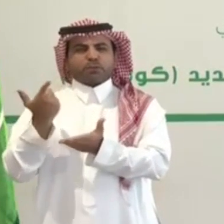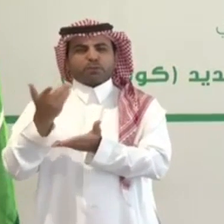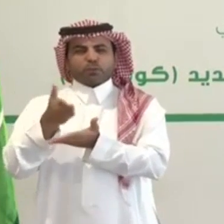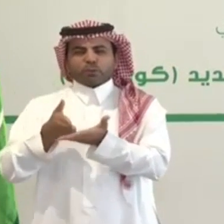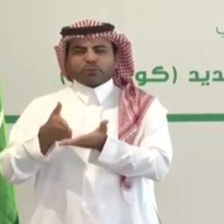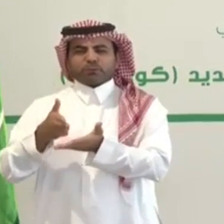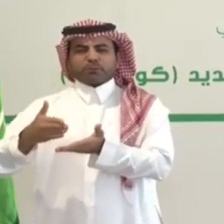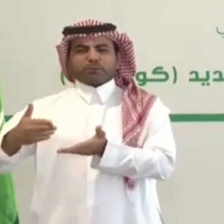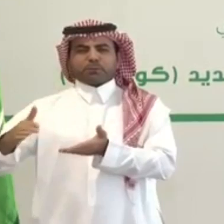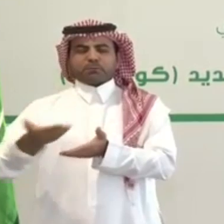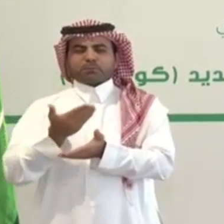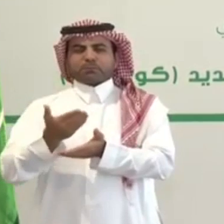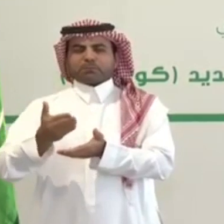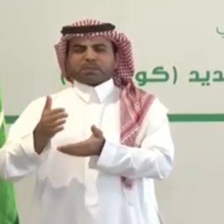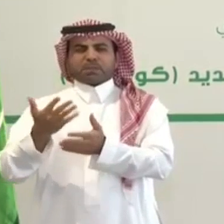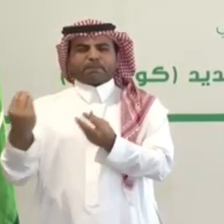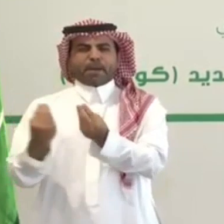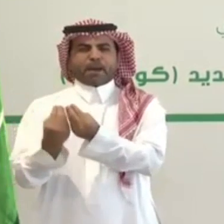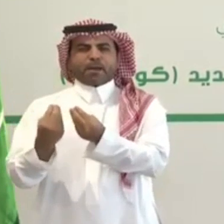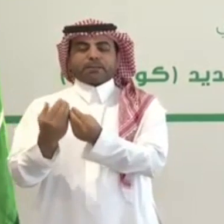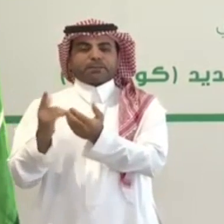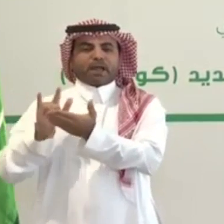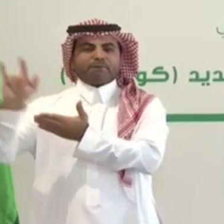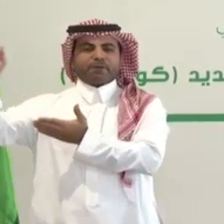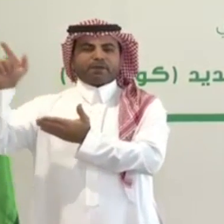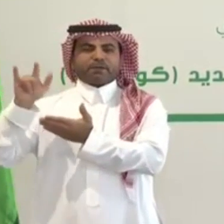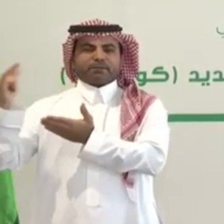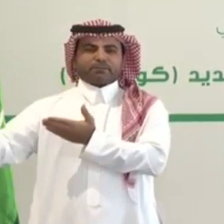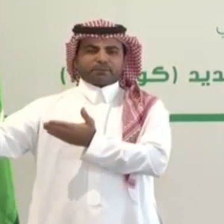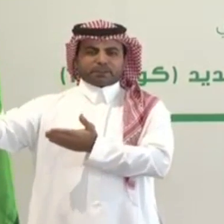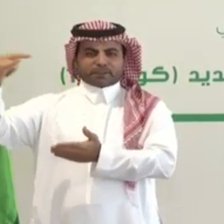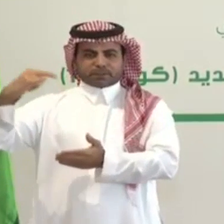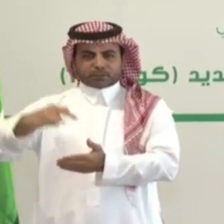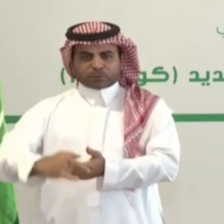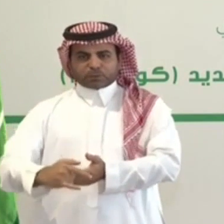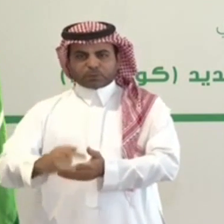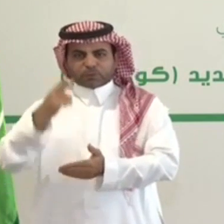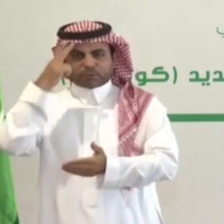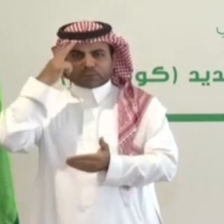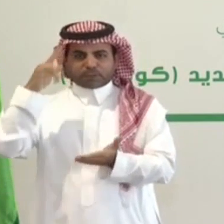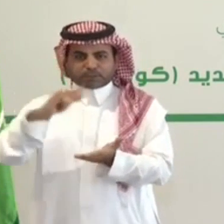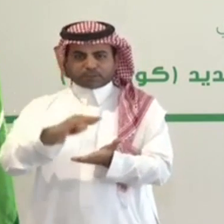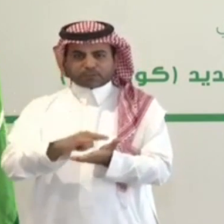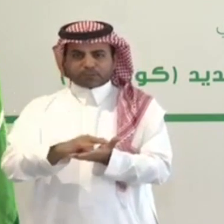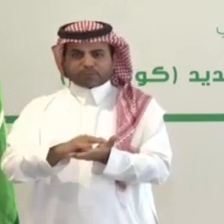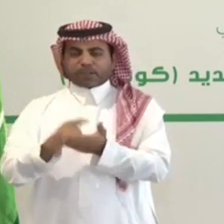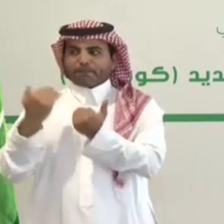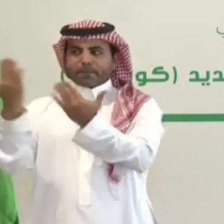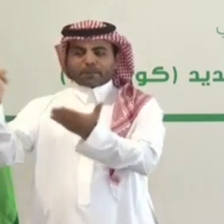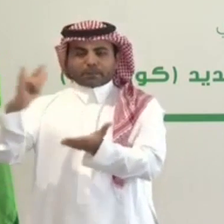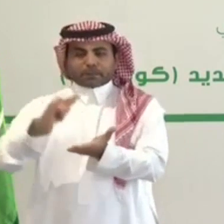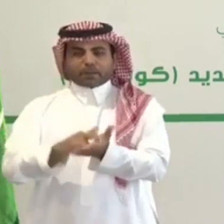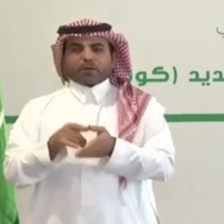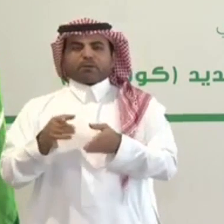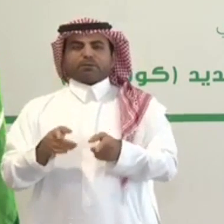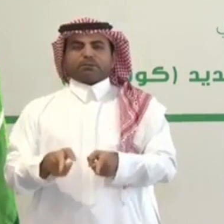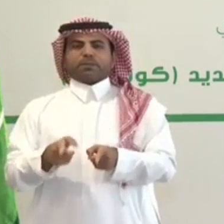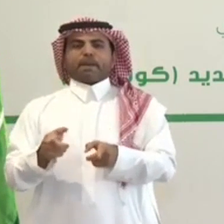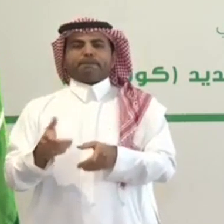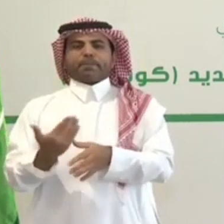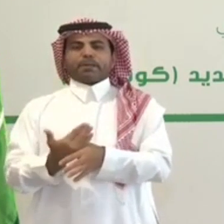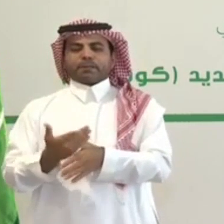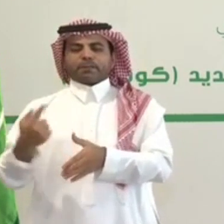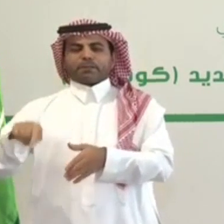الحالات، هي لحالات ارتبطت بالسفر والقدوم إلى المملكة العربية السعودية من الخارج، وهي